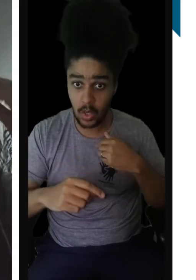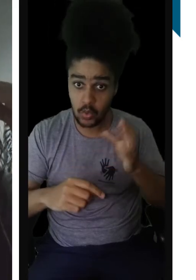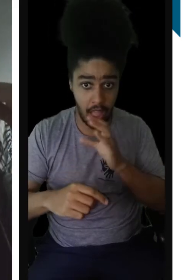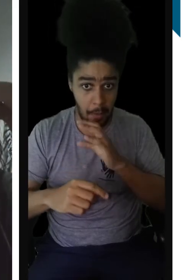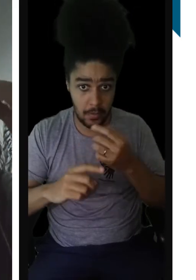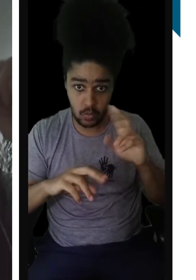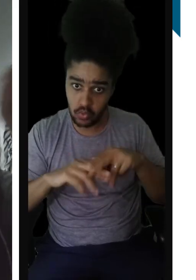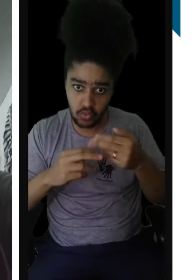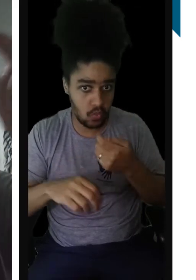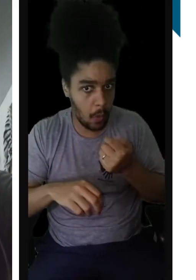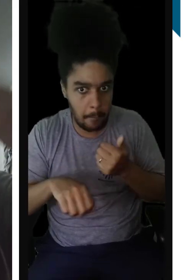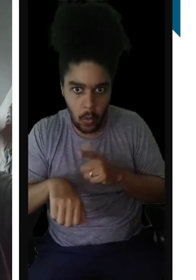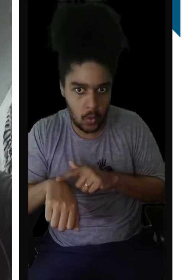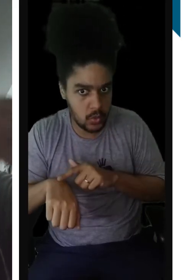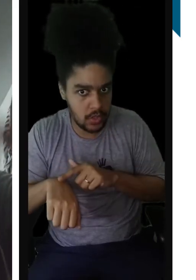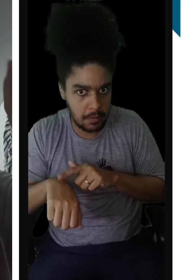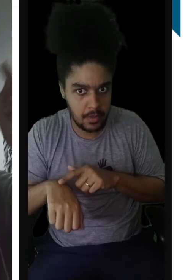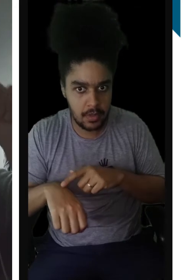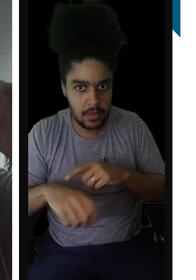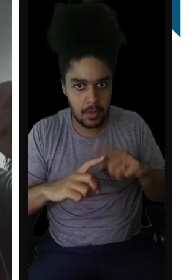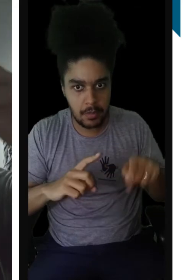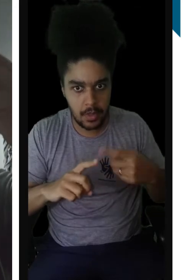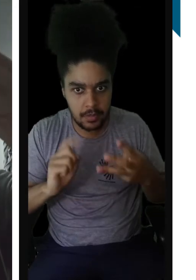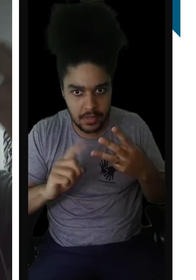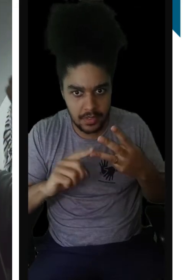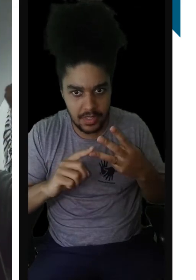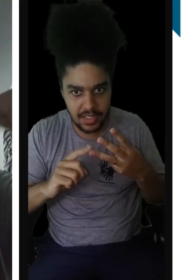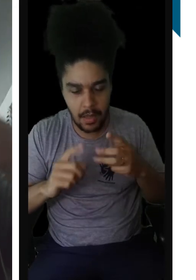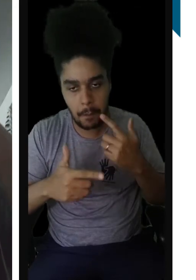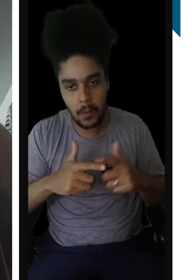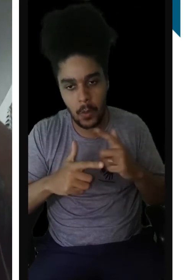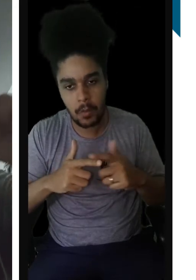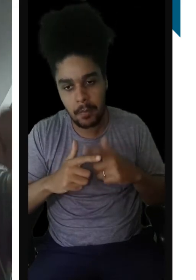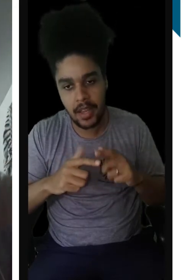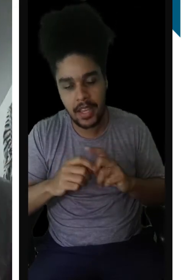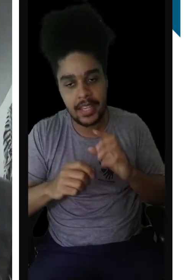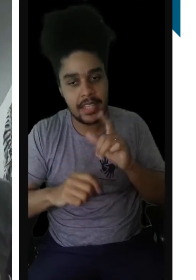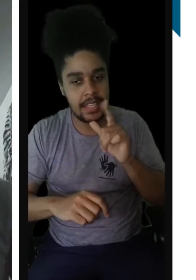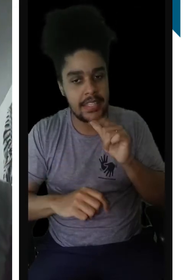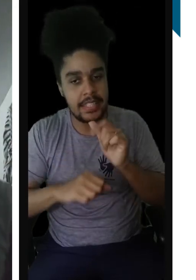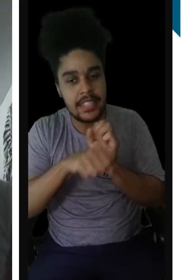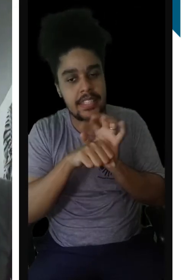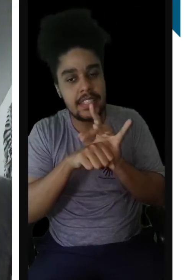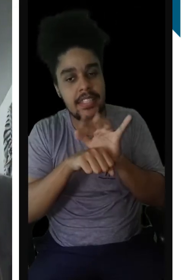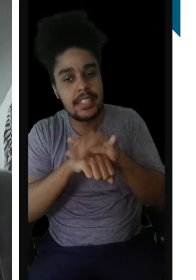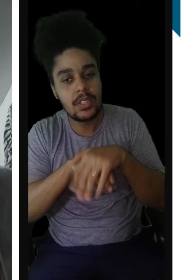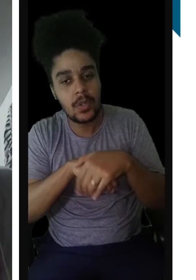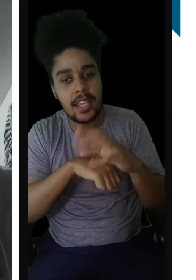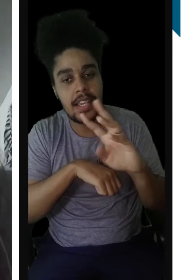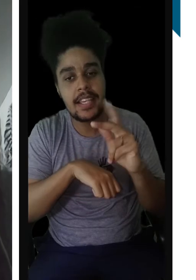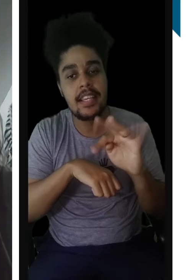nós temos pouco tempo, você vai voltando, vai pausando. Próximo, terceiro, são os problemas hídricos, aqueles que dizem